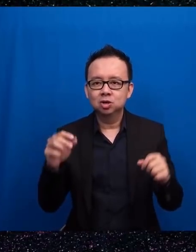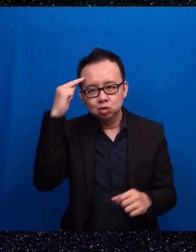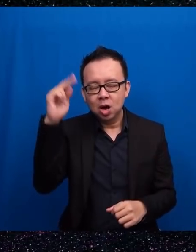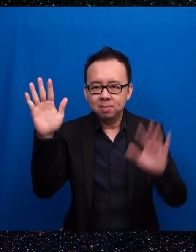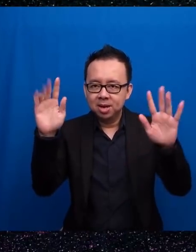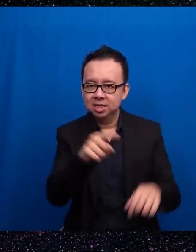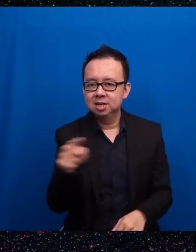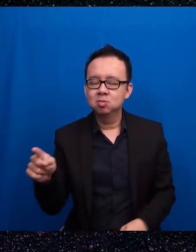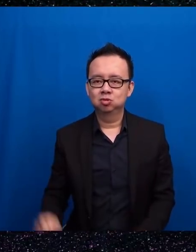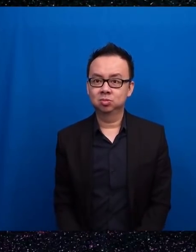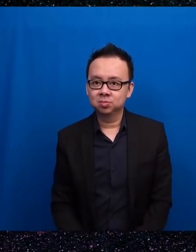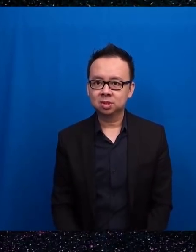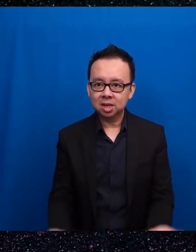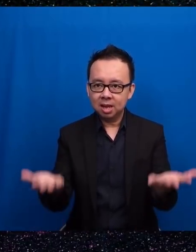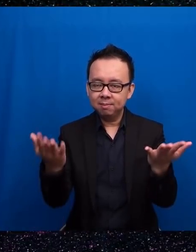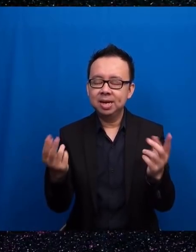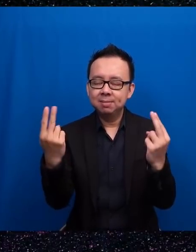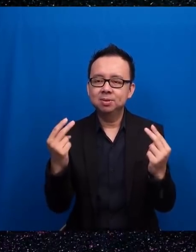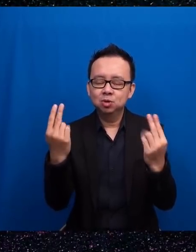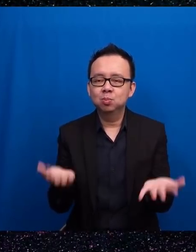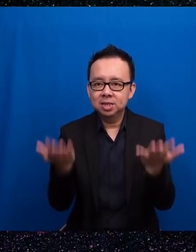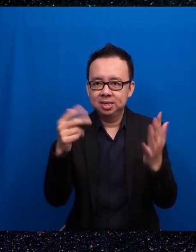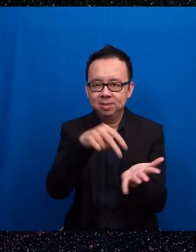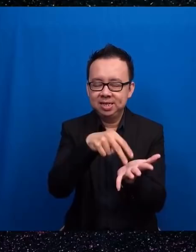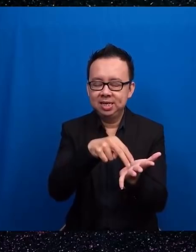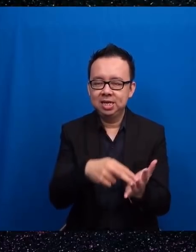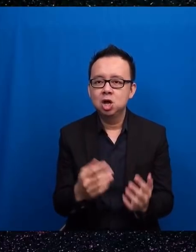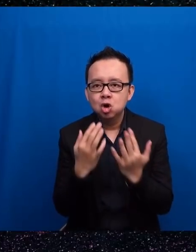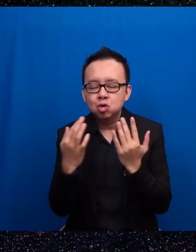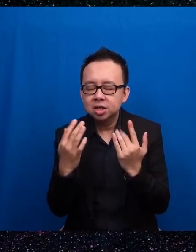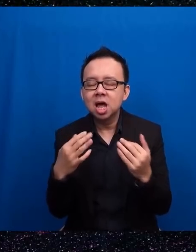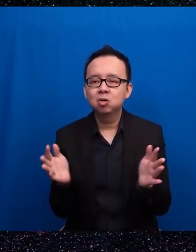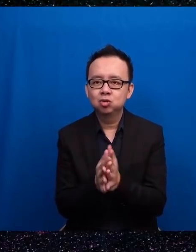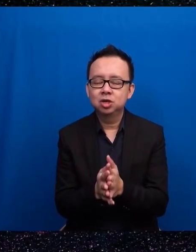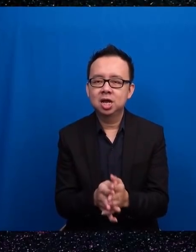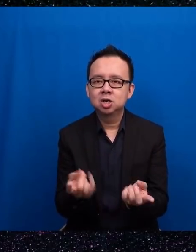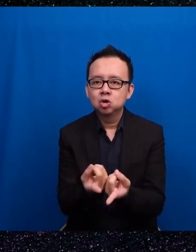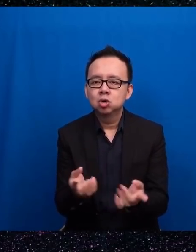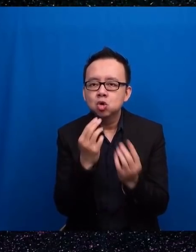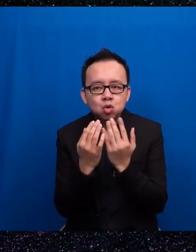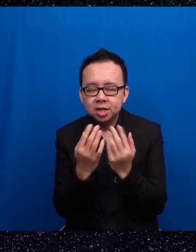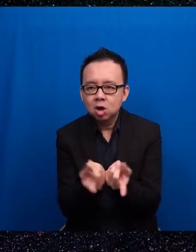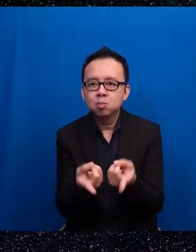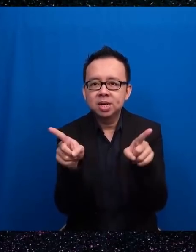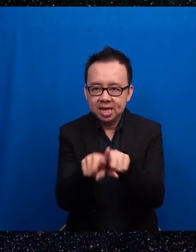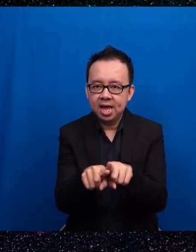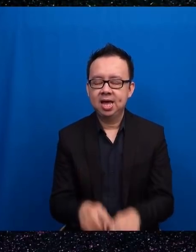bersama-sama. Bagi yang berulang tahun maupun berulang tahun pernikahan, saudara bisa berdiri di tempat saudara berada. Untuk